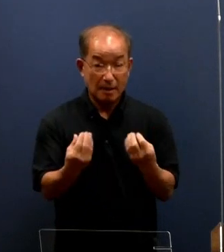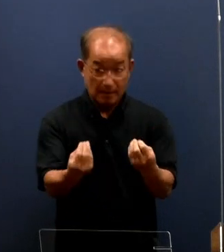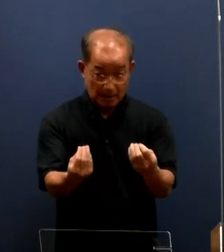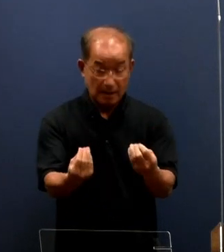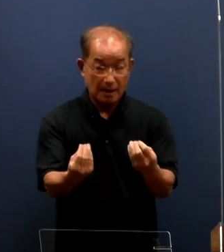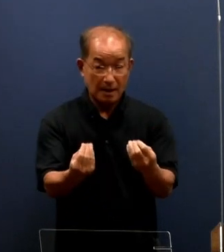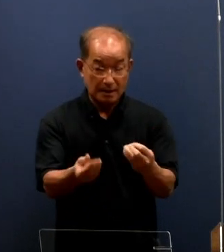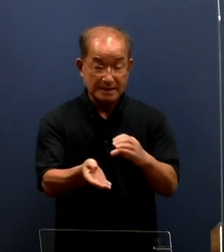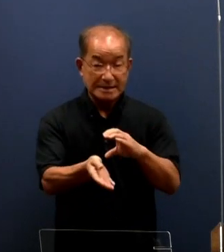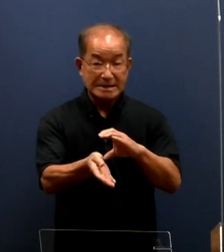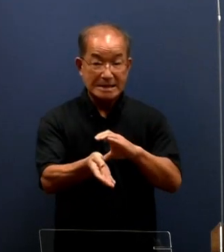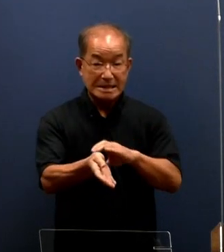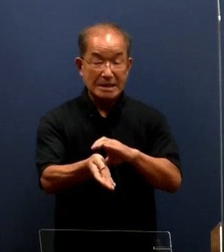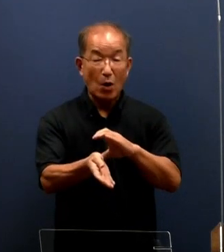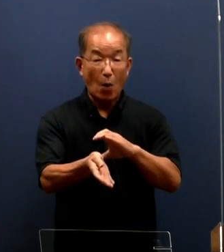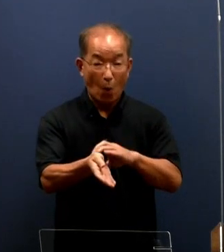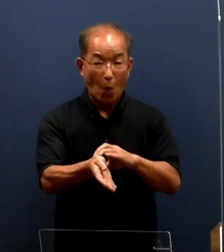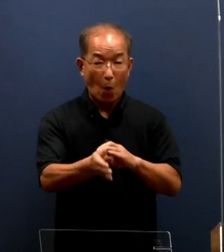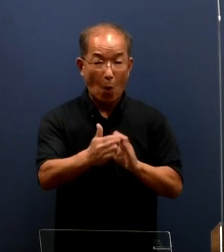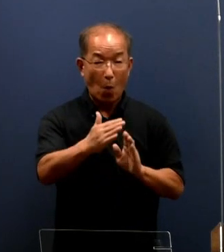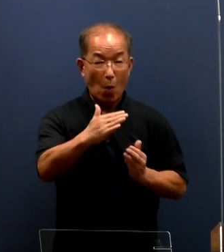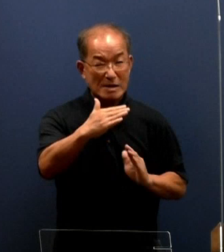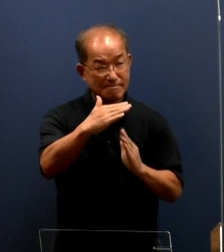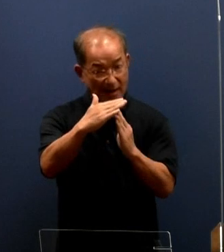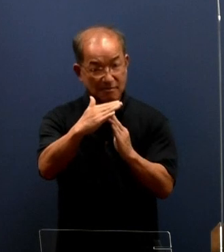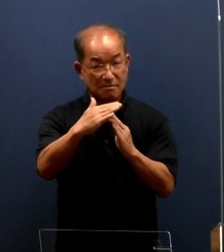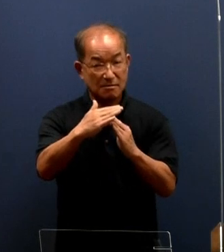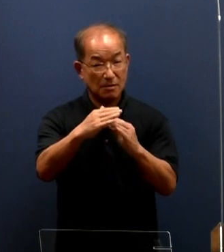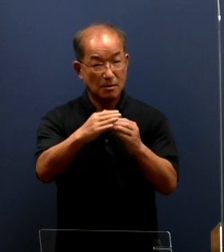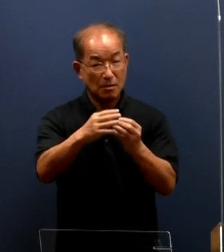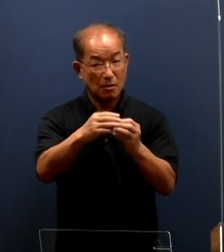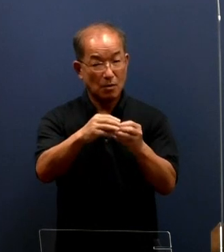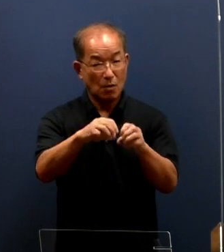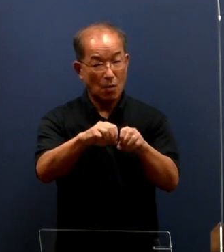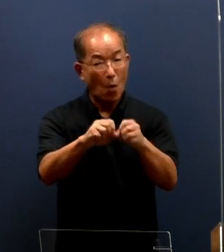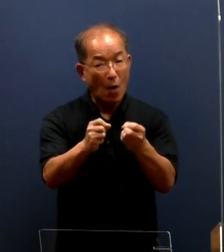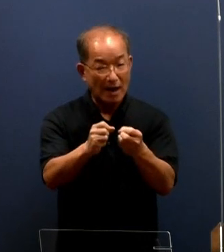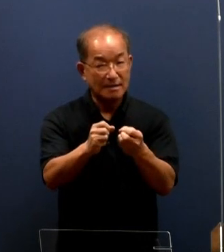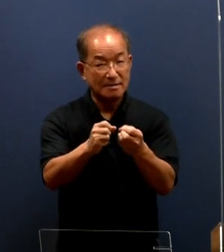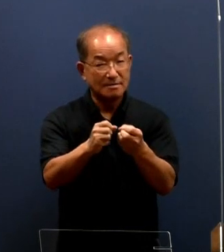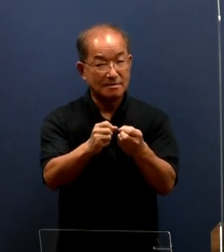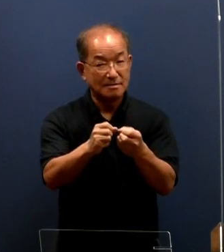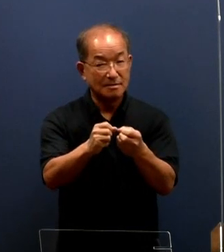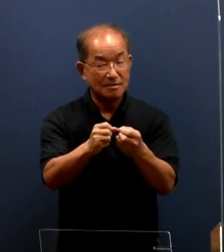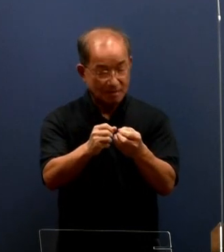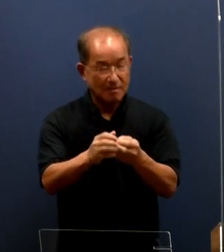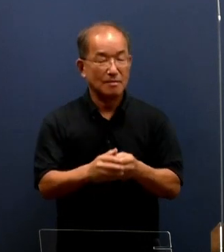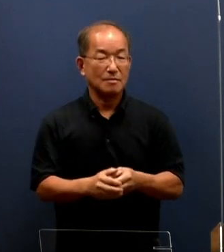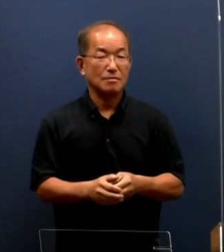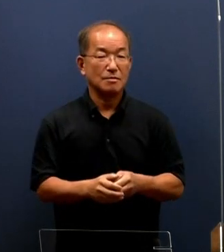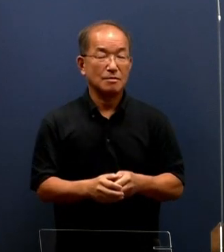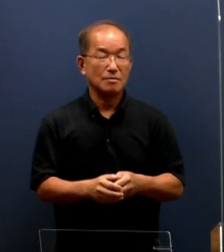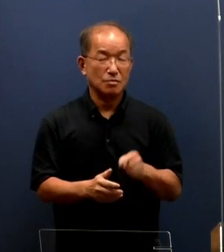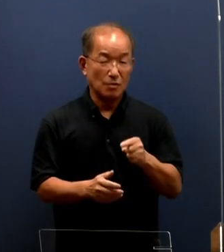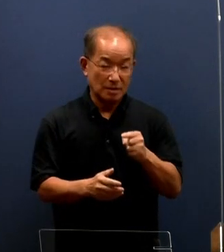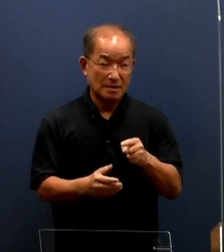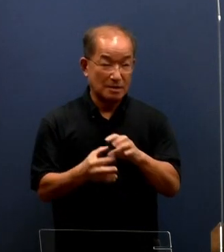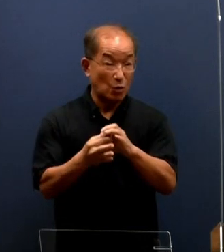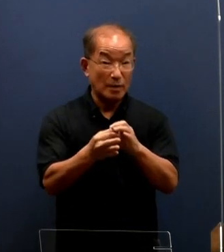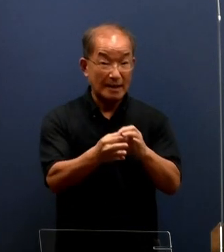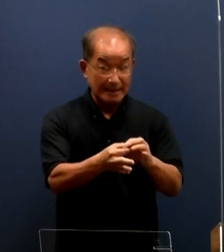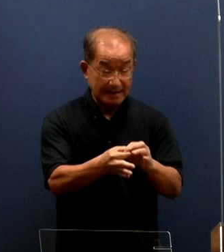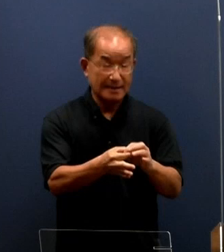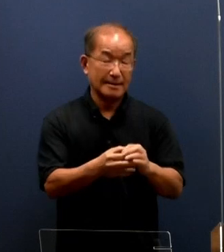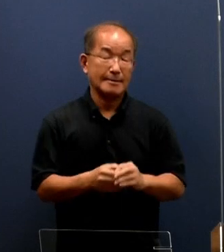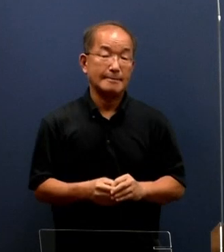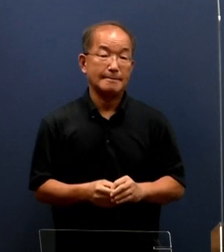医療逼迫、医療崩壊、これはこれ自体が問題というよりは、それに伴って、医療